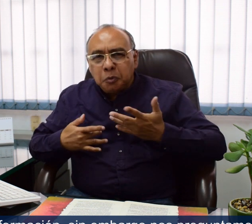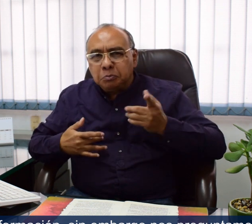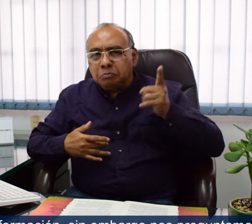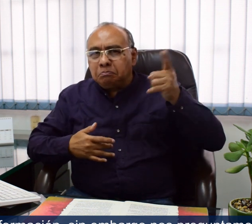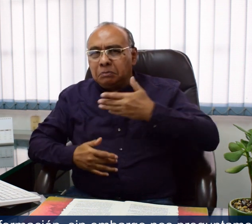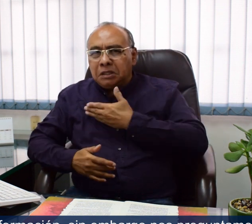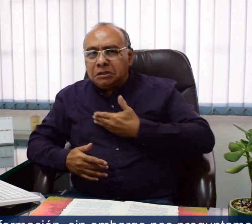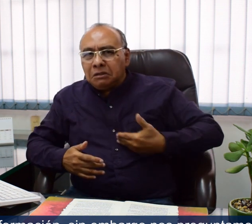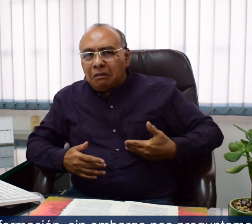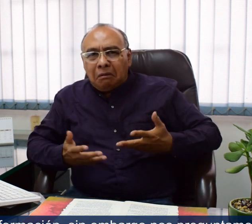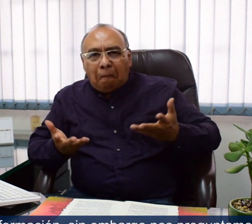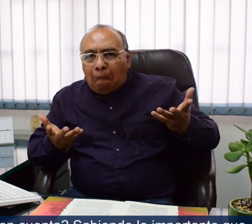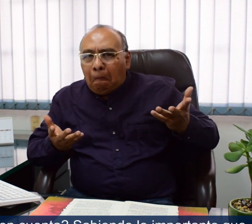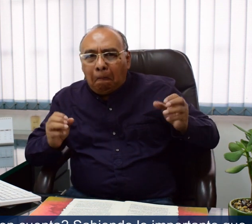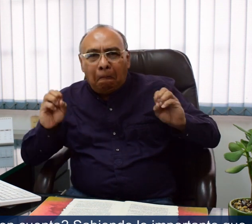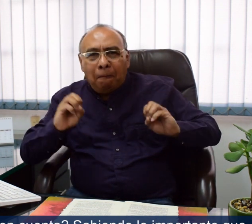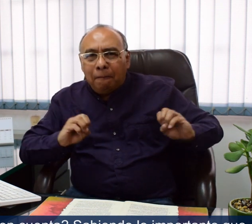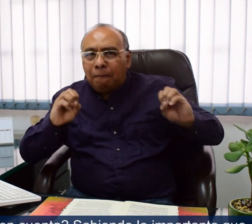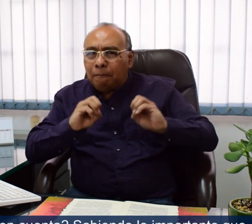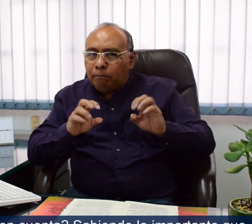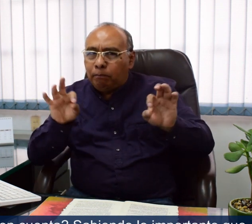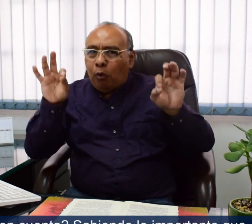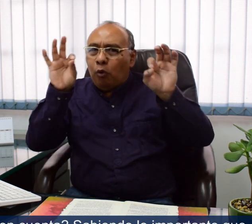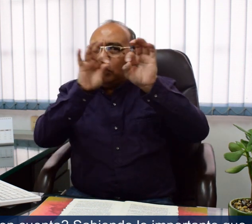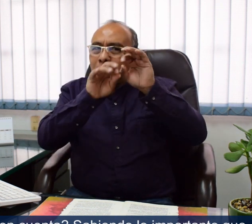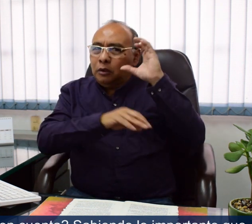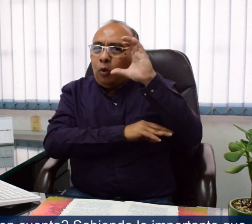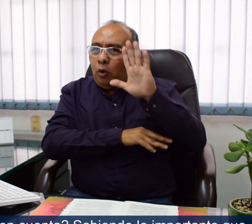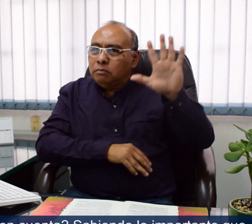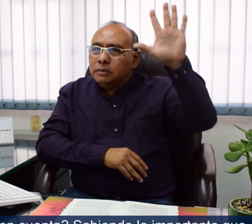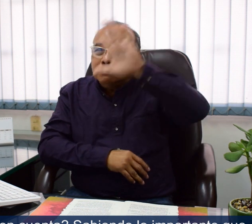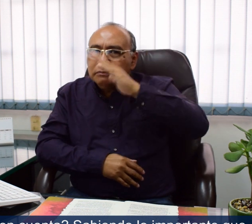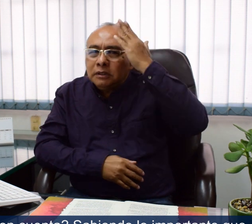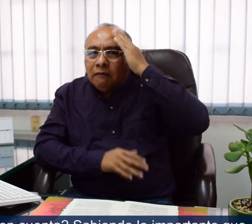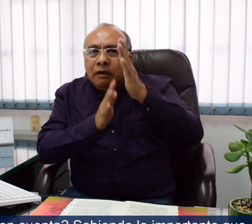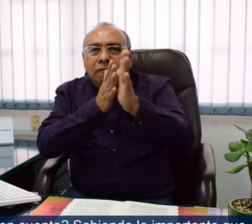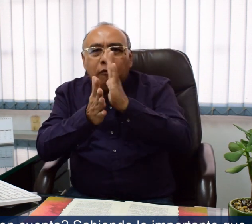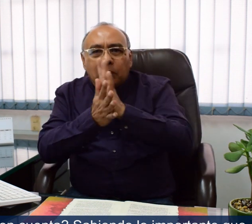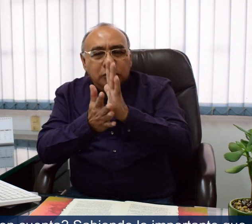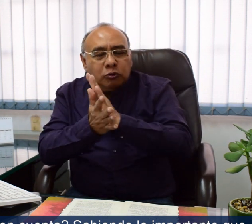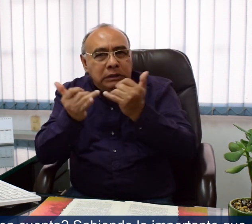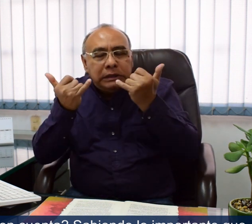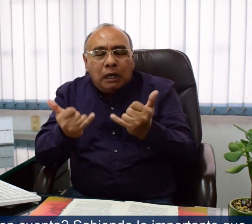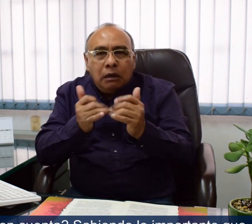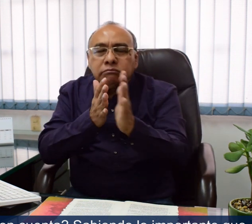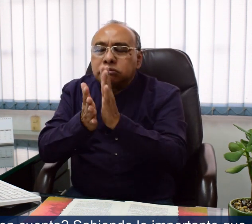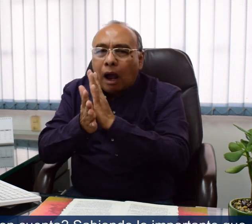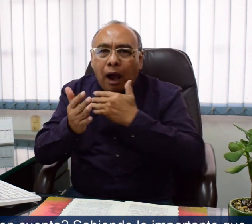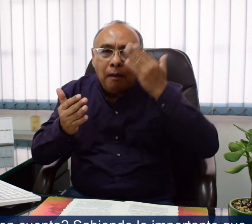¿por qué el Ministerio de Salud y la Presidencia no lo tienen en cuenta? Sabiendo lo importante que es esta información para toda la